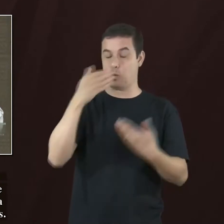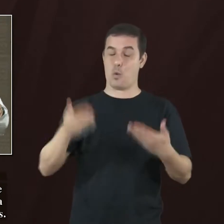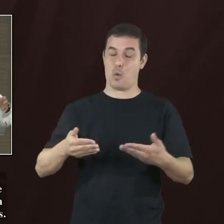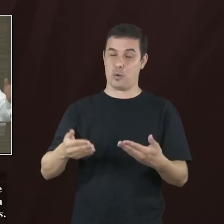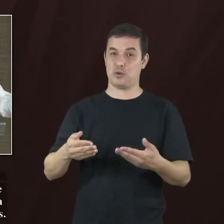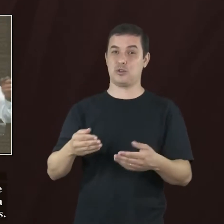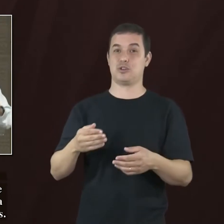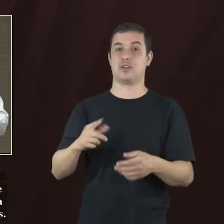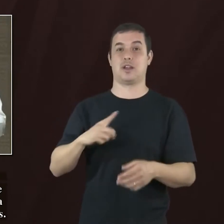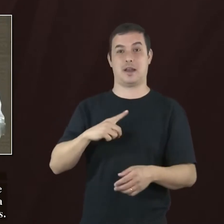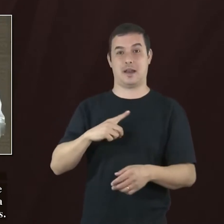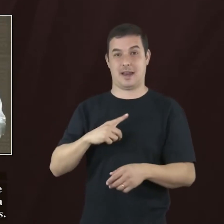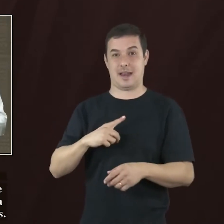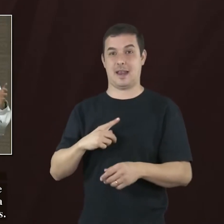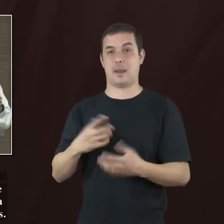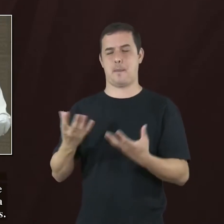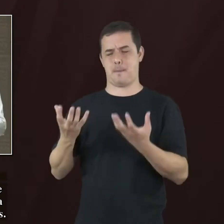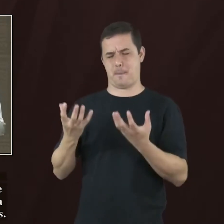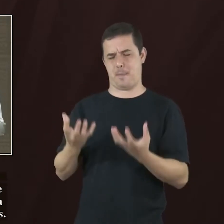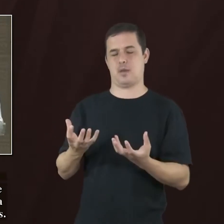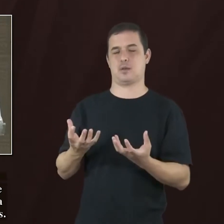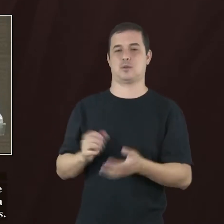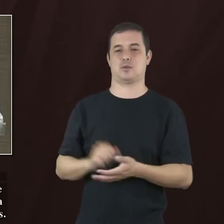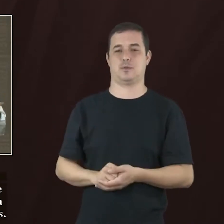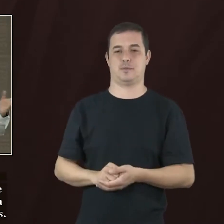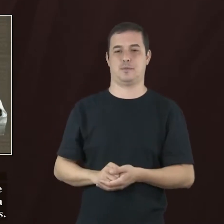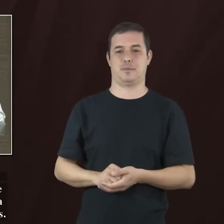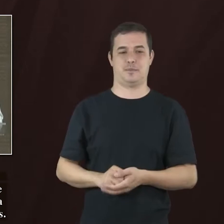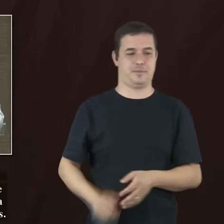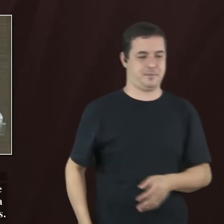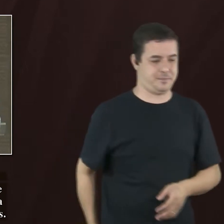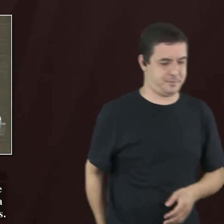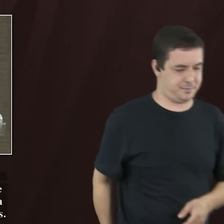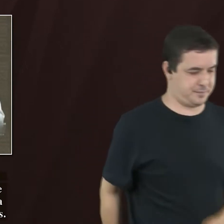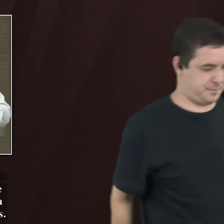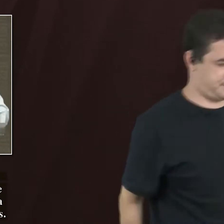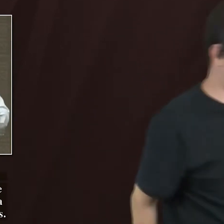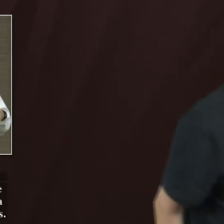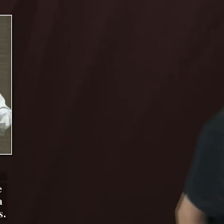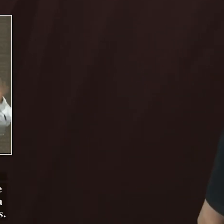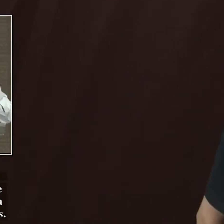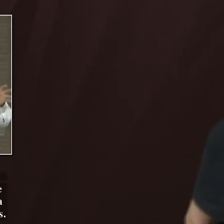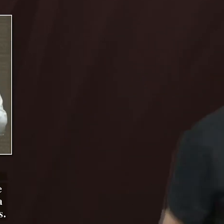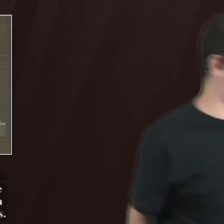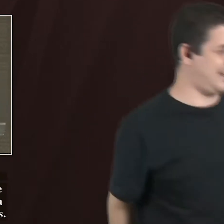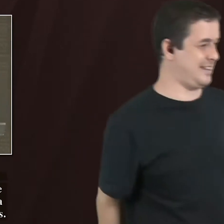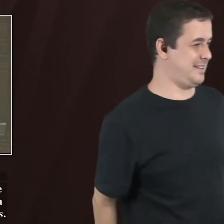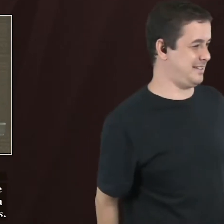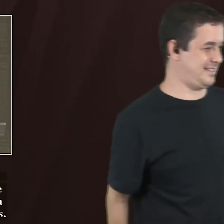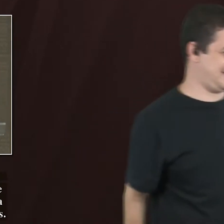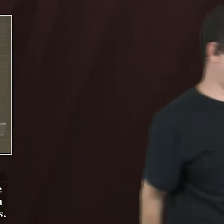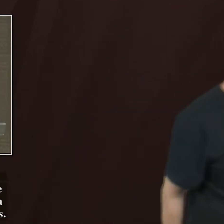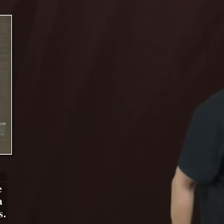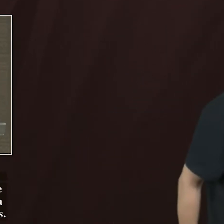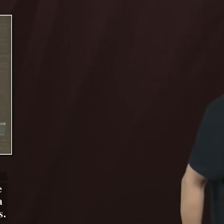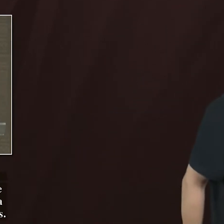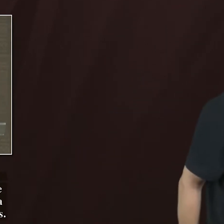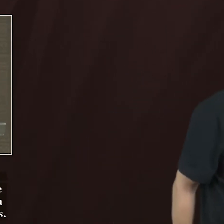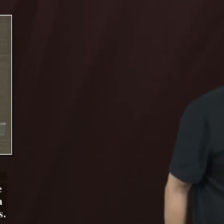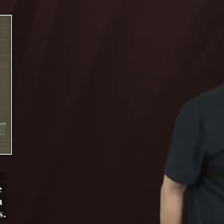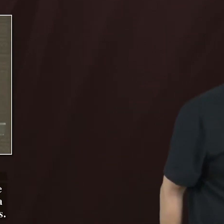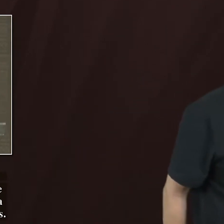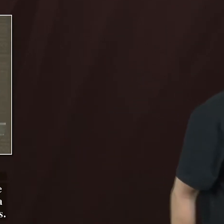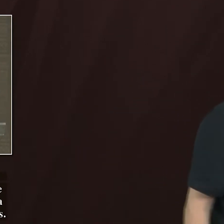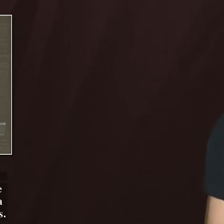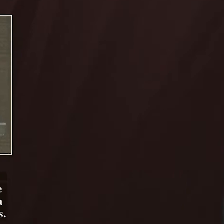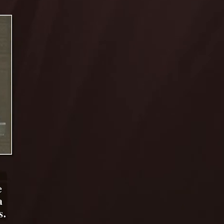Deus, e podia comer, você pode comer, mas não sei se, né? Não entra, não sei para onde vai, mas Jesus